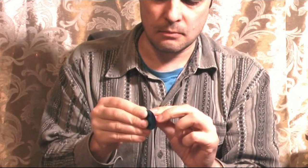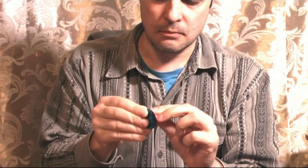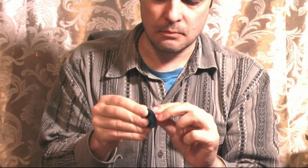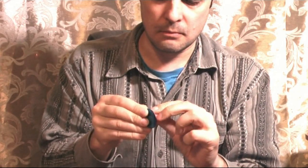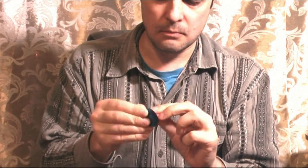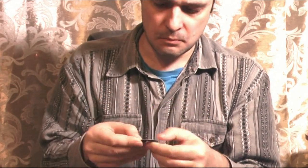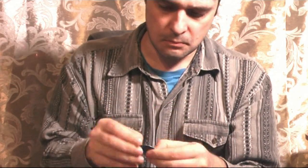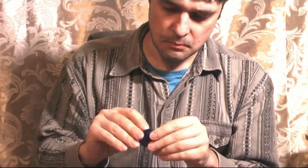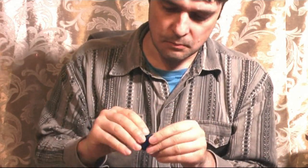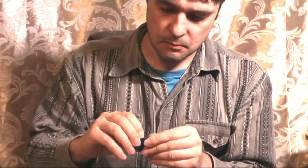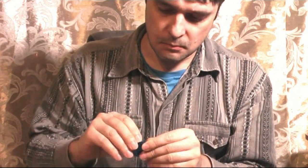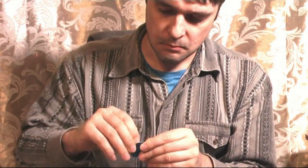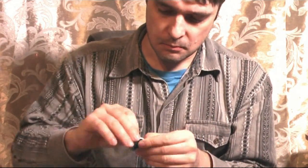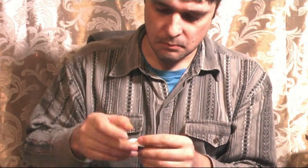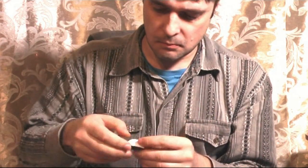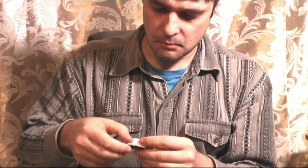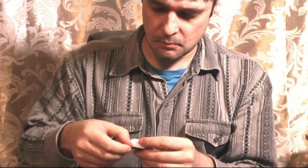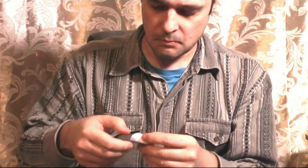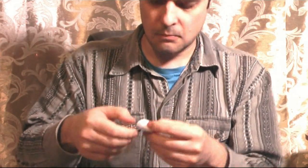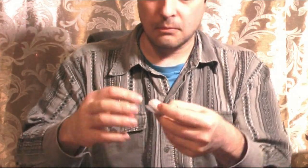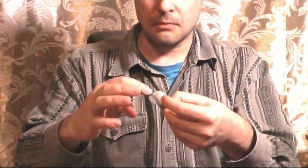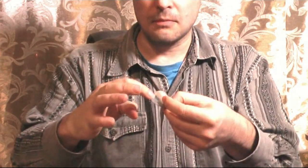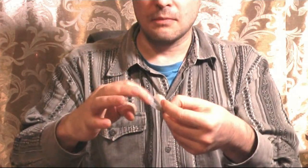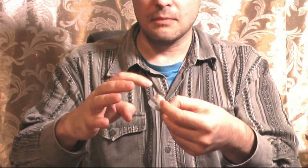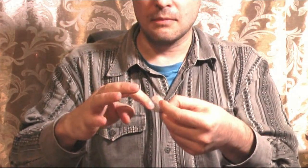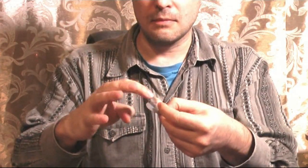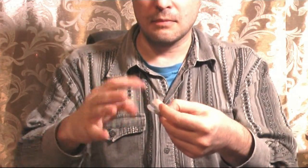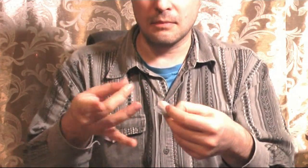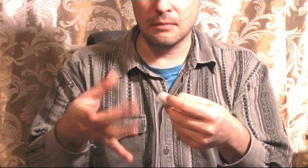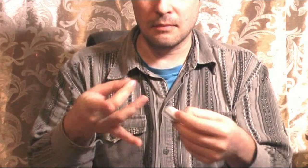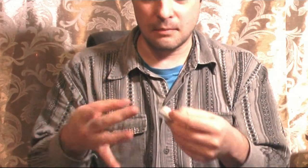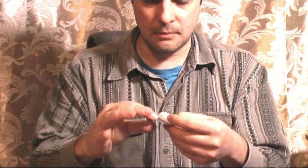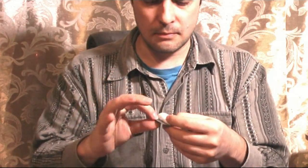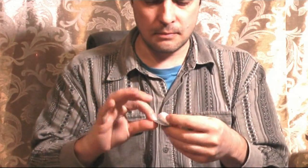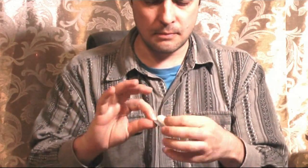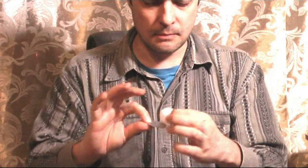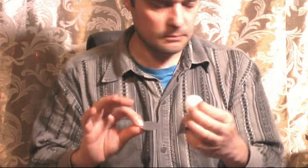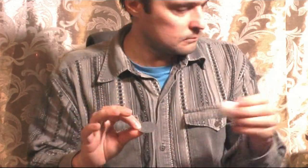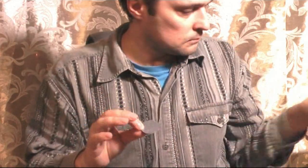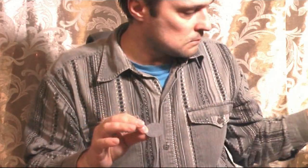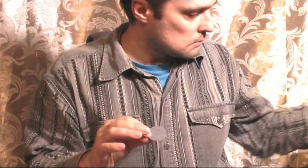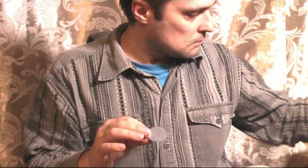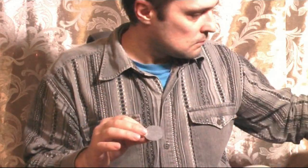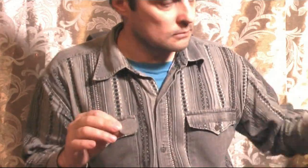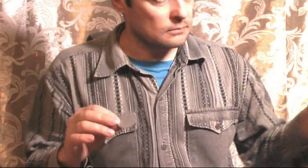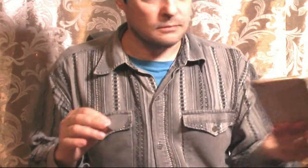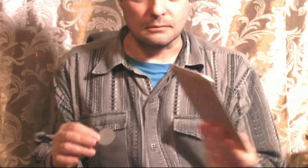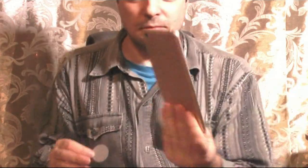ветер переменится. В белорусском жлобе не перезахоронили останки советских летчиков, павших в бою. За 7 лет помогли